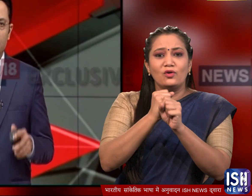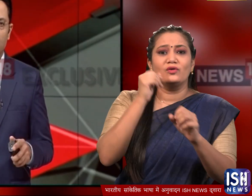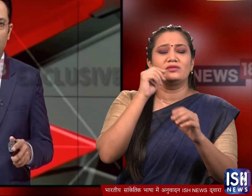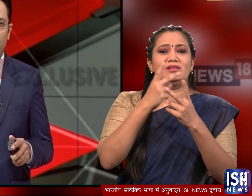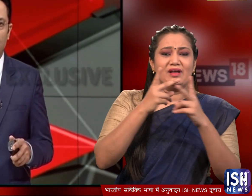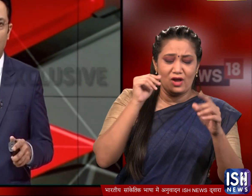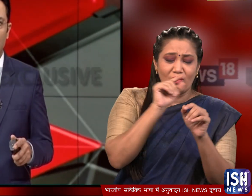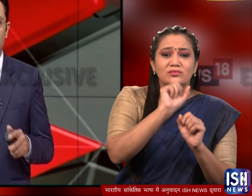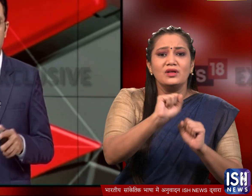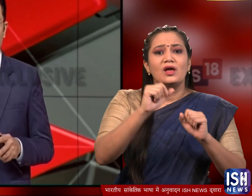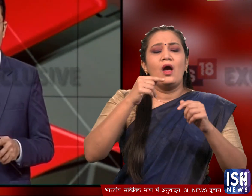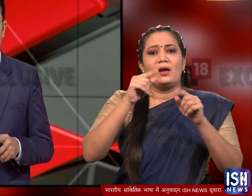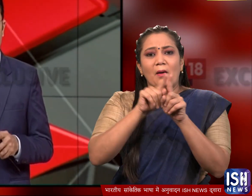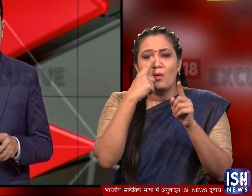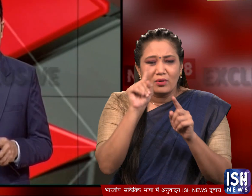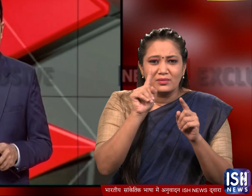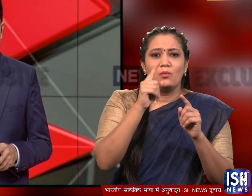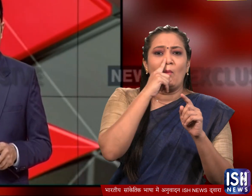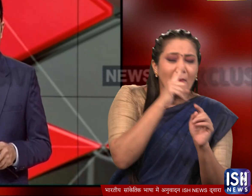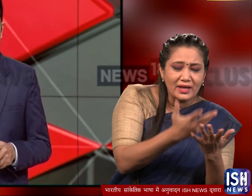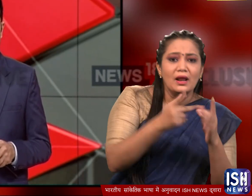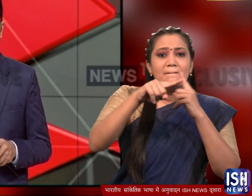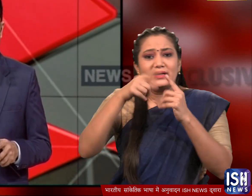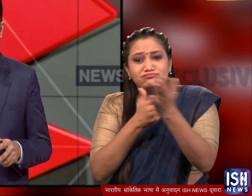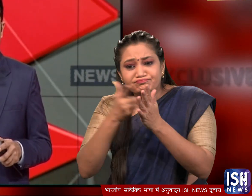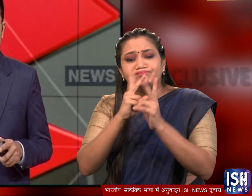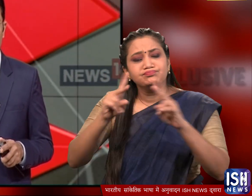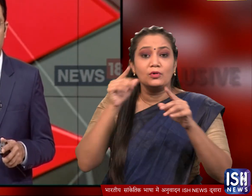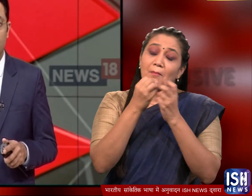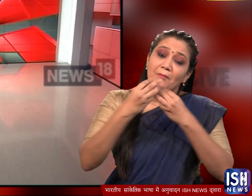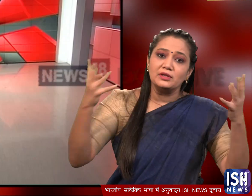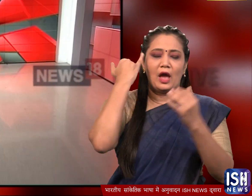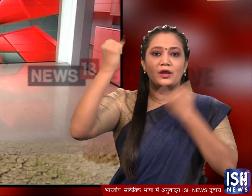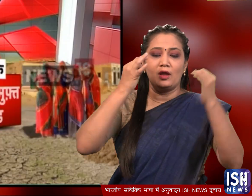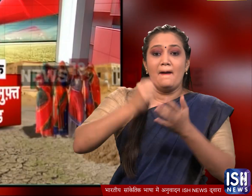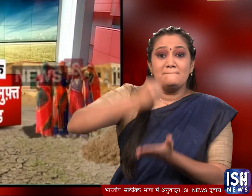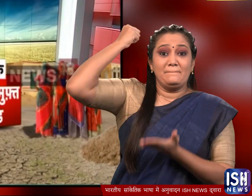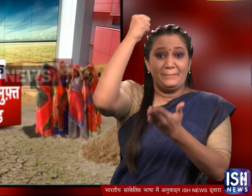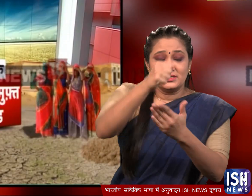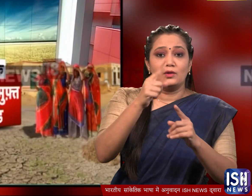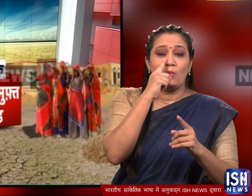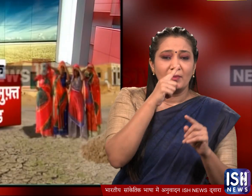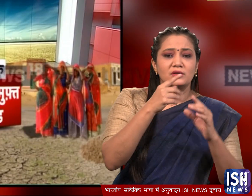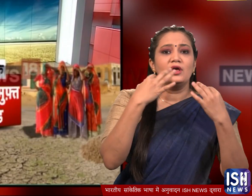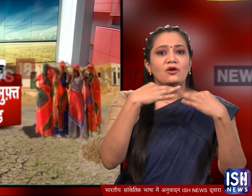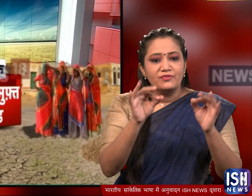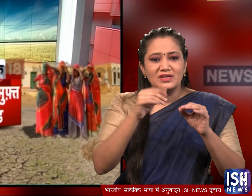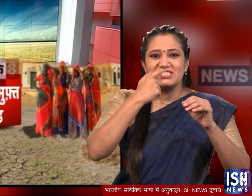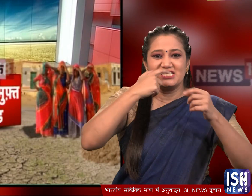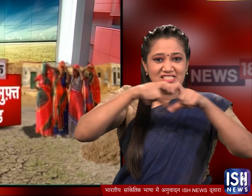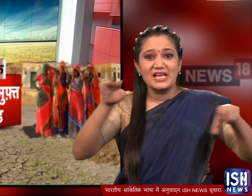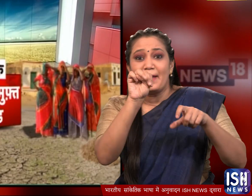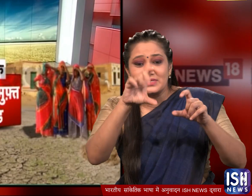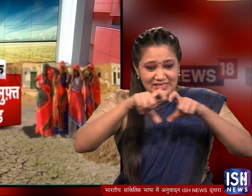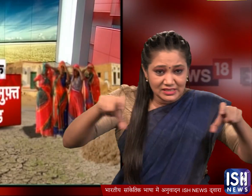ने बजट में महिलाओं और किसानों को कई तोहफे दिए। न्यूज़ 18 के भवानी सिंह की रिपोर्ट है कि राजस्थान सरकार ने बजट में महिलाओं को मुफ्त